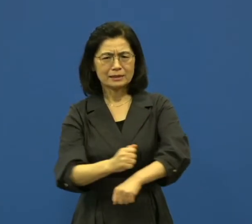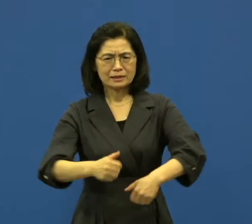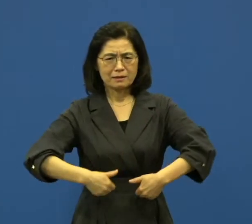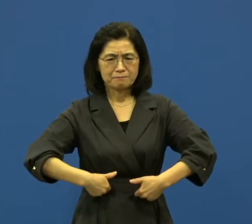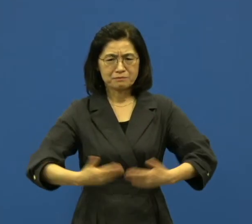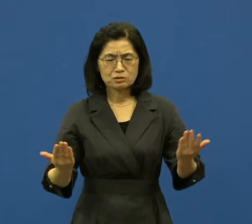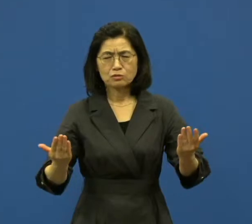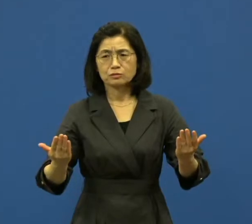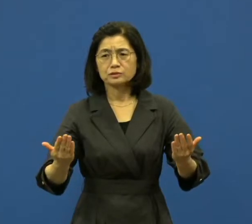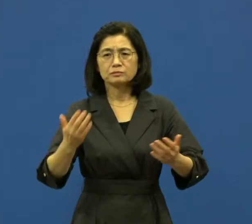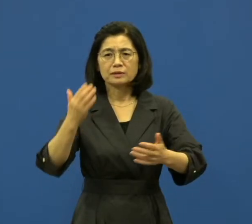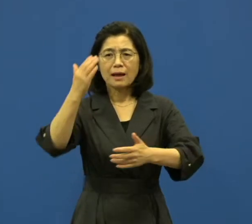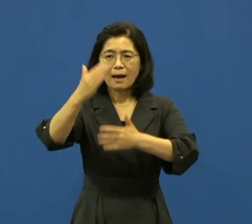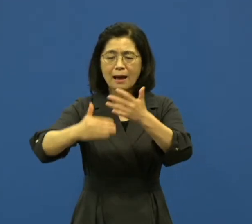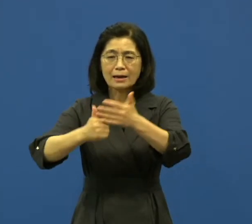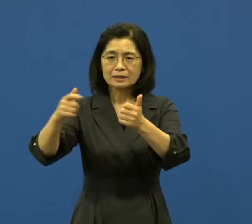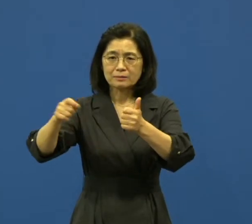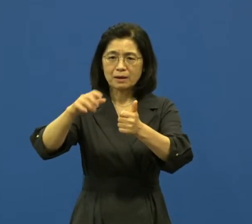우리는 하나님 앞에서